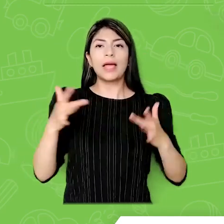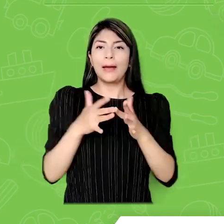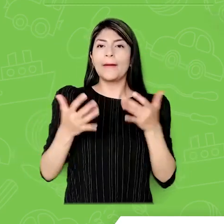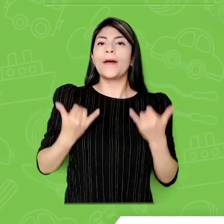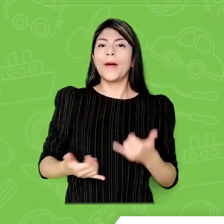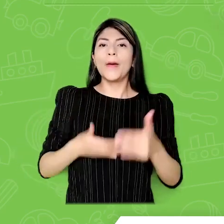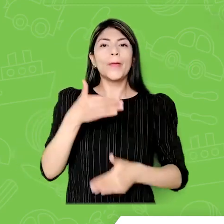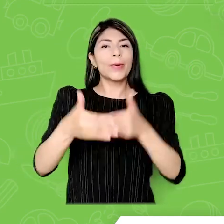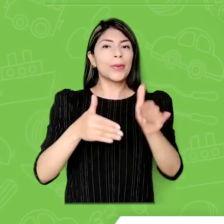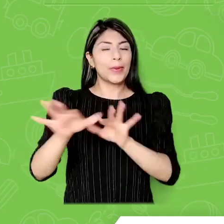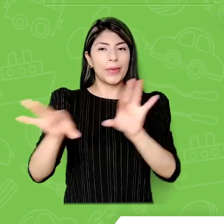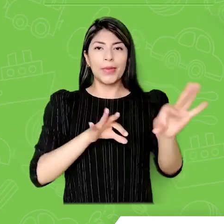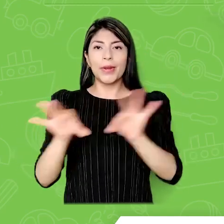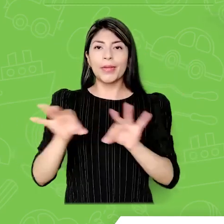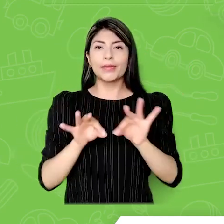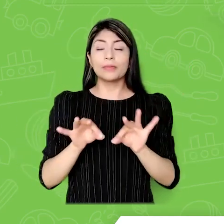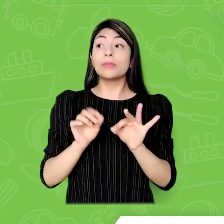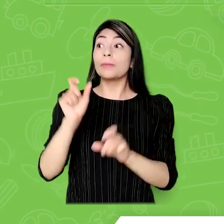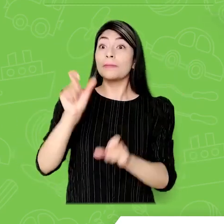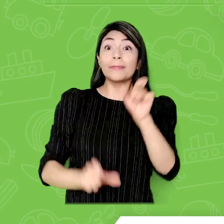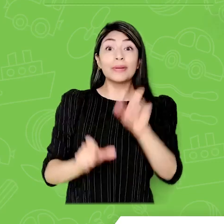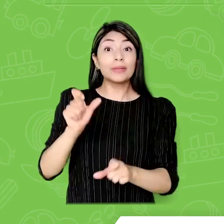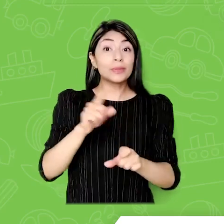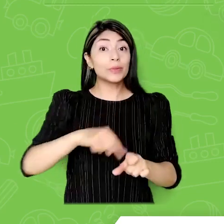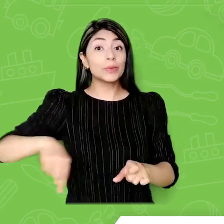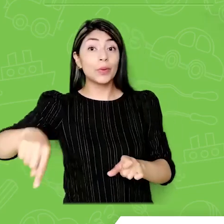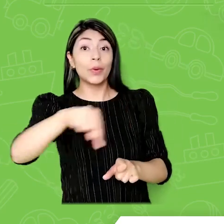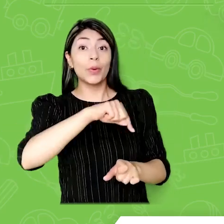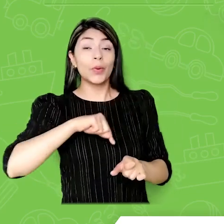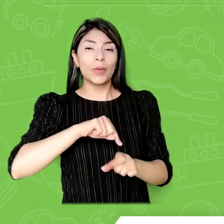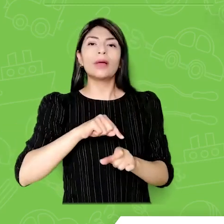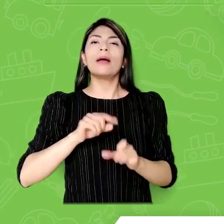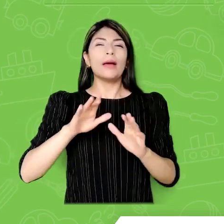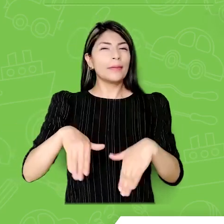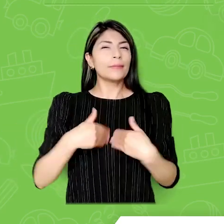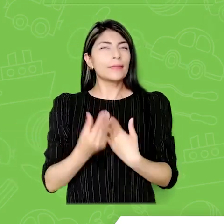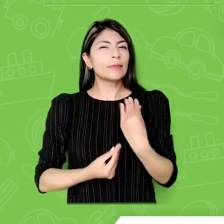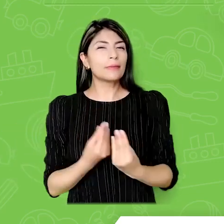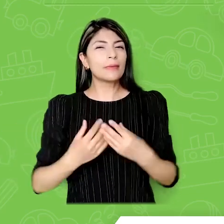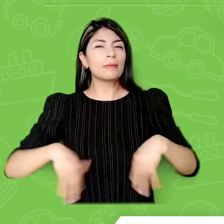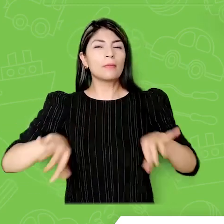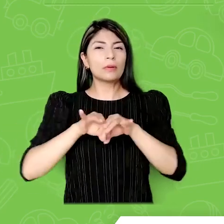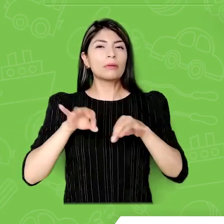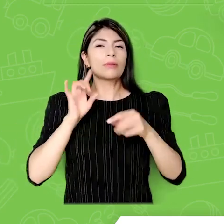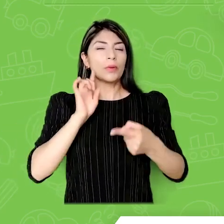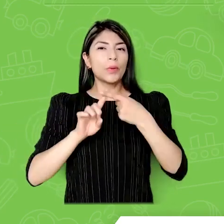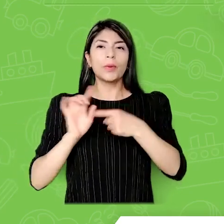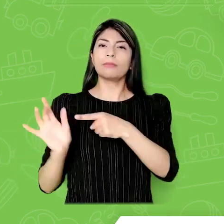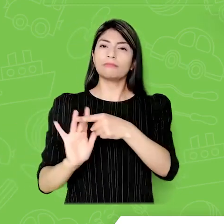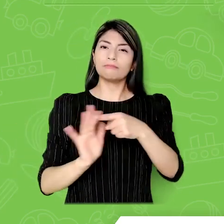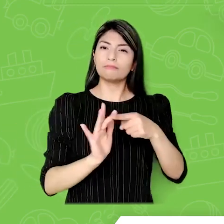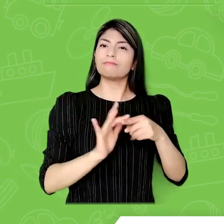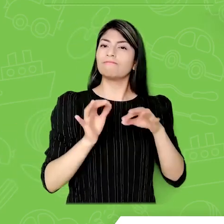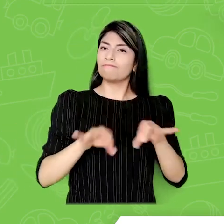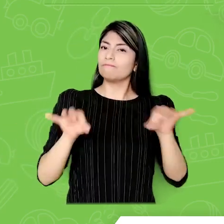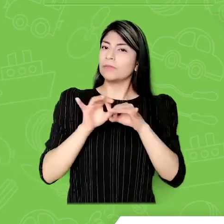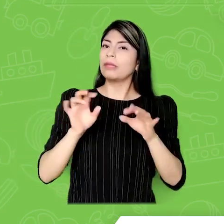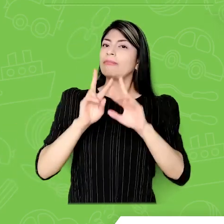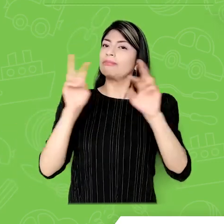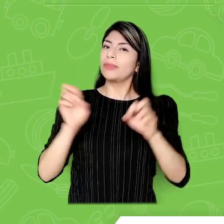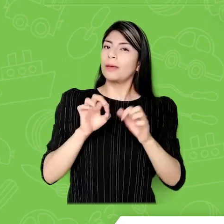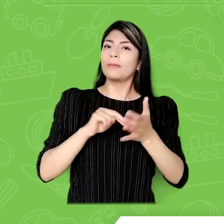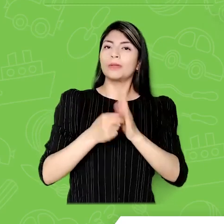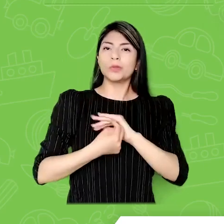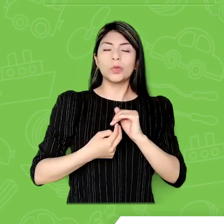mismas deberán acudir al lugar de su aplicación con los elementos de bioseguridad establecidos en tales medidas, tapabocas y diagonal